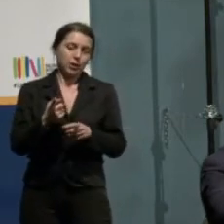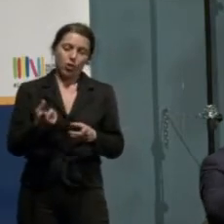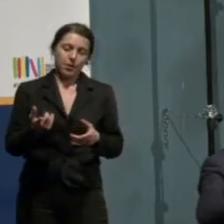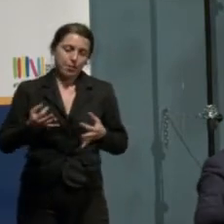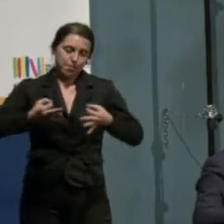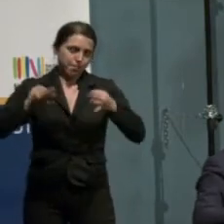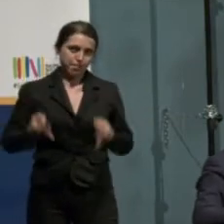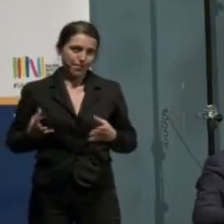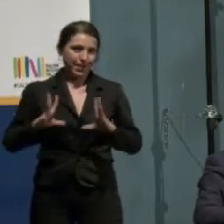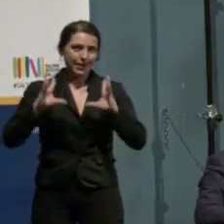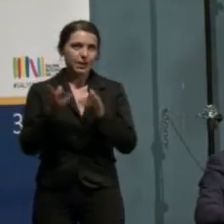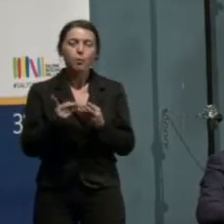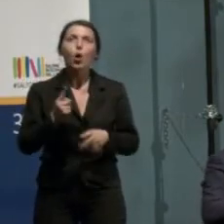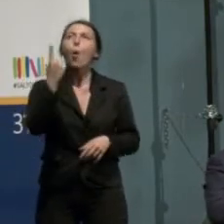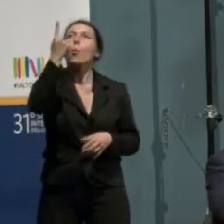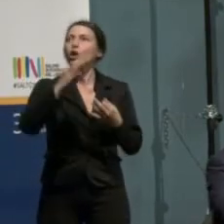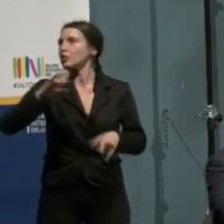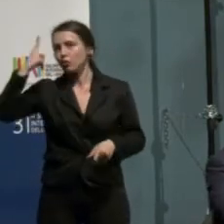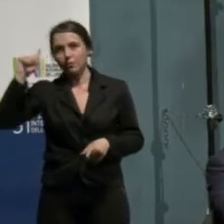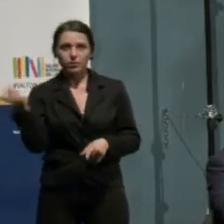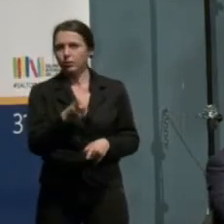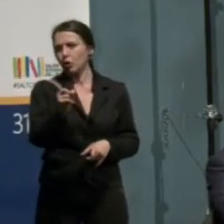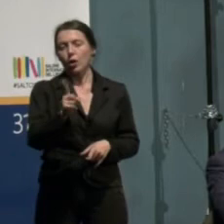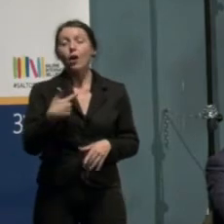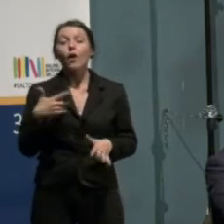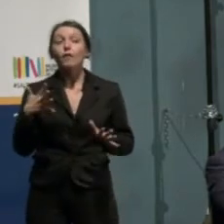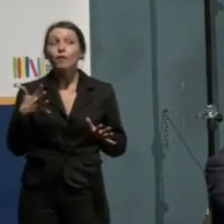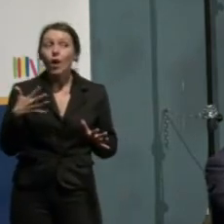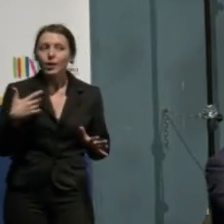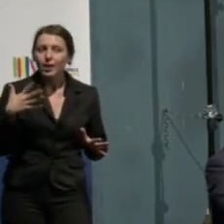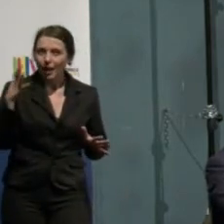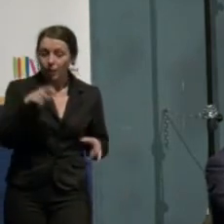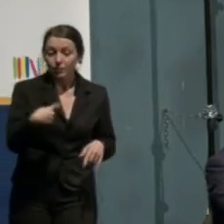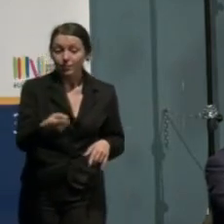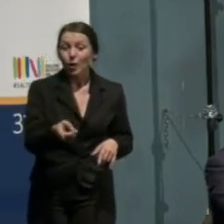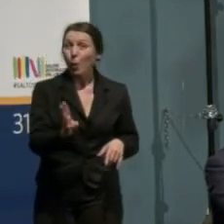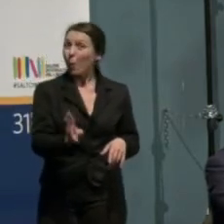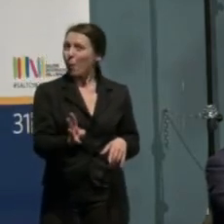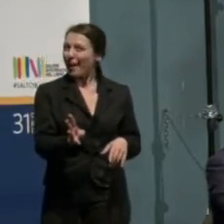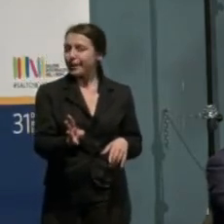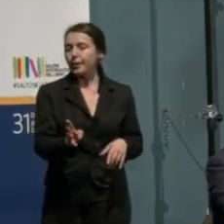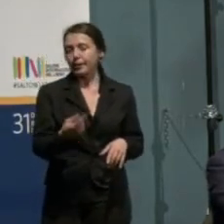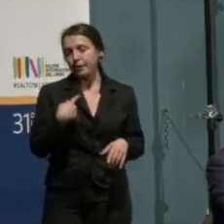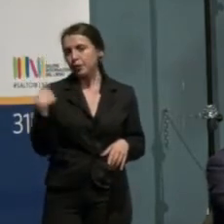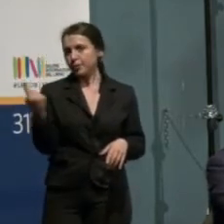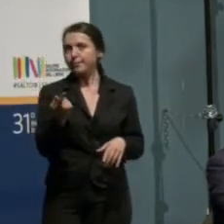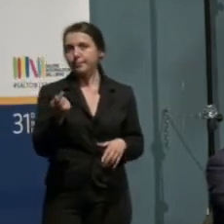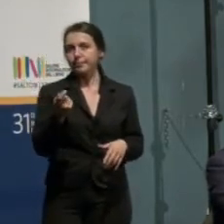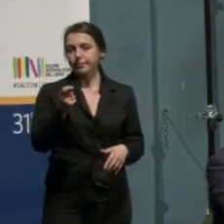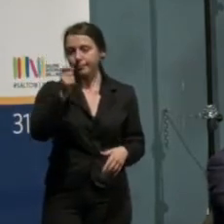non c'è uno che decide per gli altri forse se ho capito qualcosa questa volta il 14 lo dedichiamo